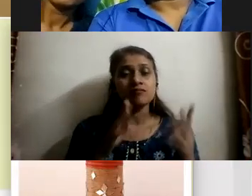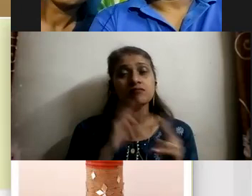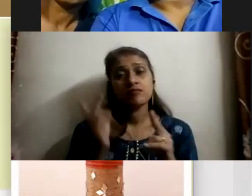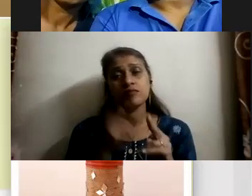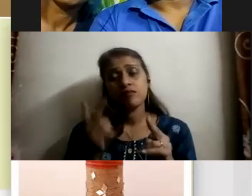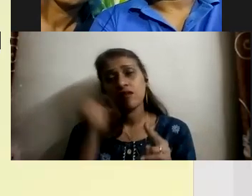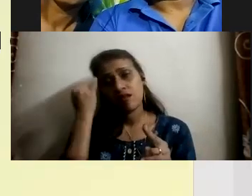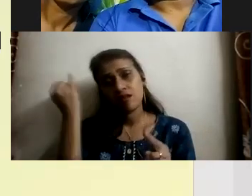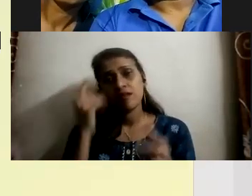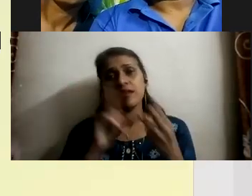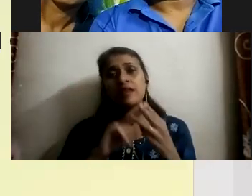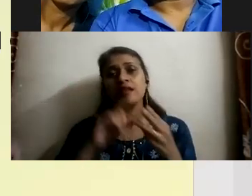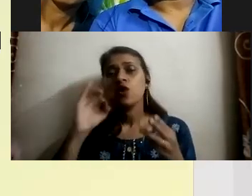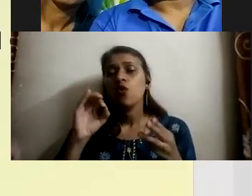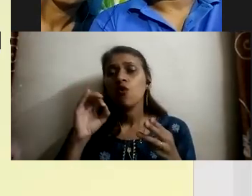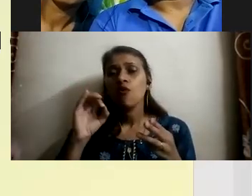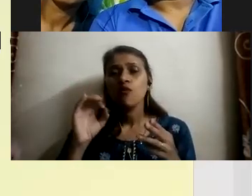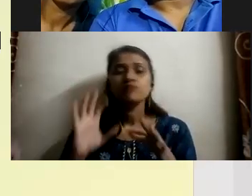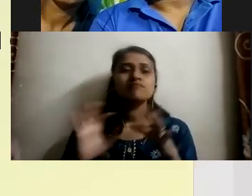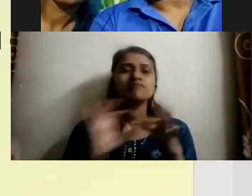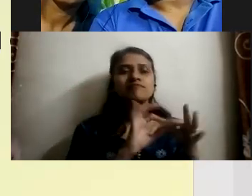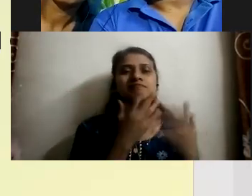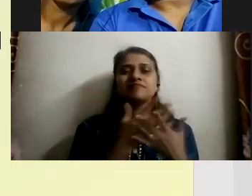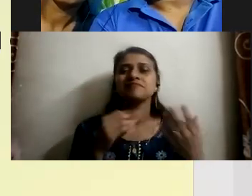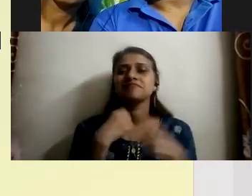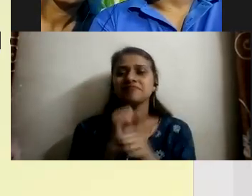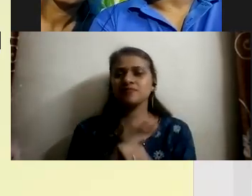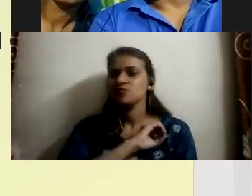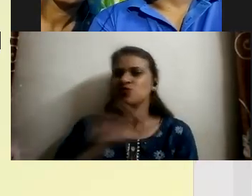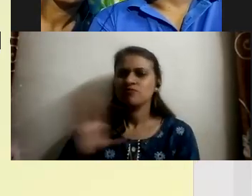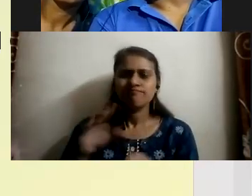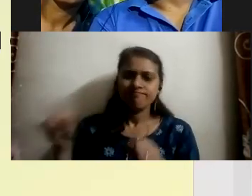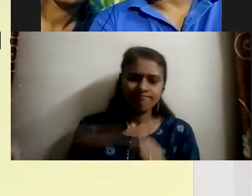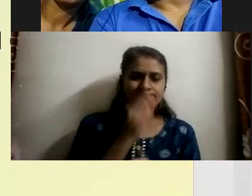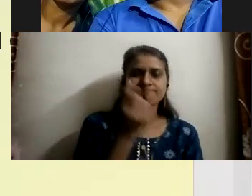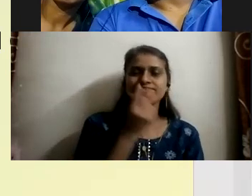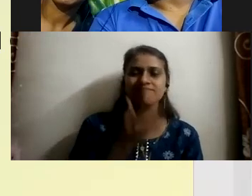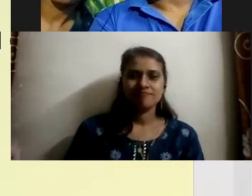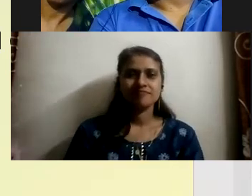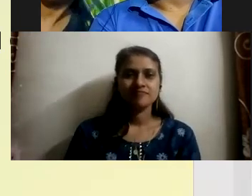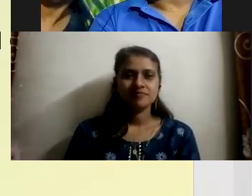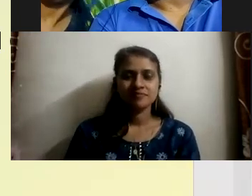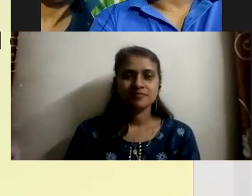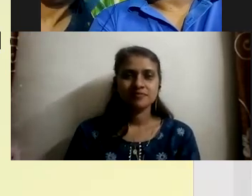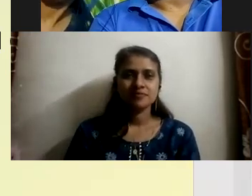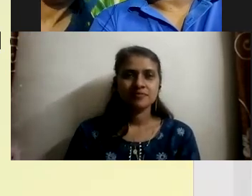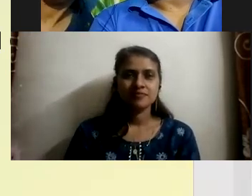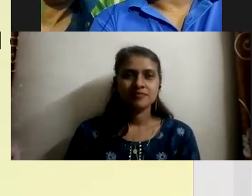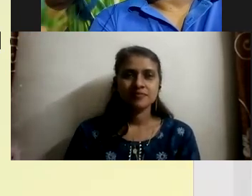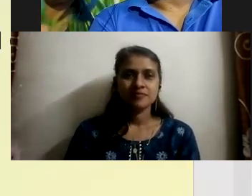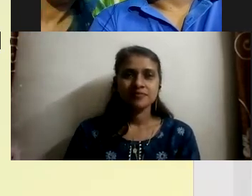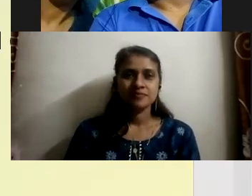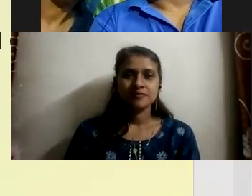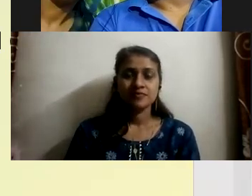प्रमोटिंग इको फ्रेंडली प्रोडक्ट्स ऑल अलोंग एंड सिमिलरली वी इन द डिसेबिलिटी सेक्टर सम ऑफ